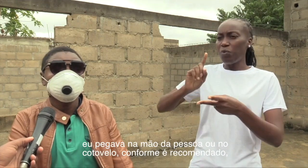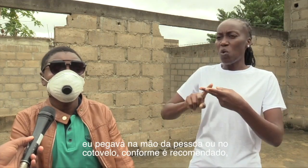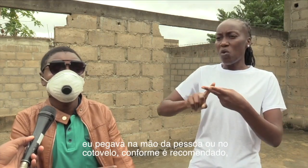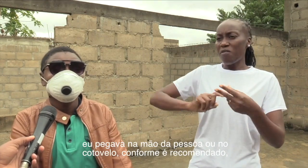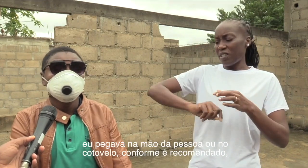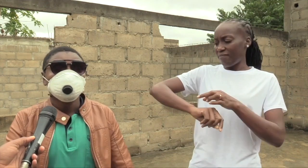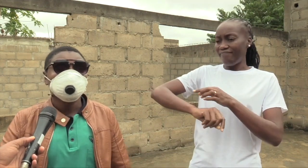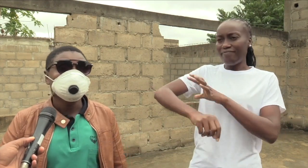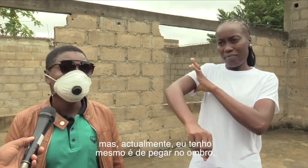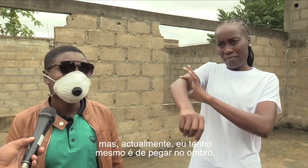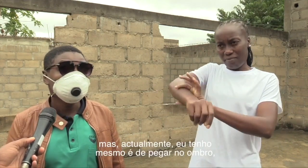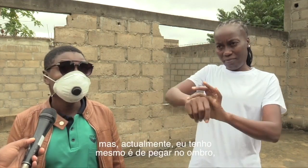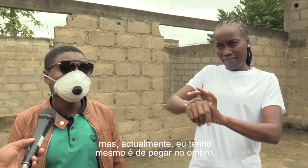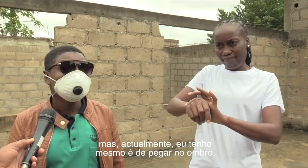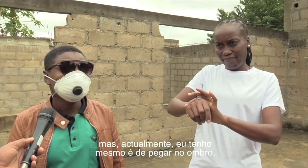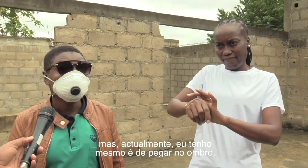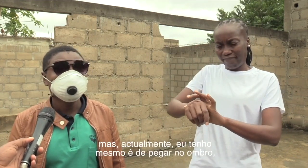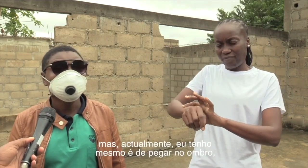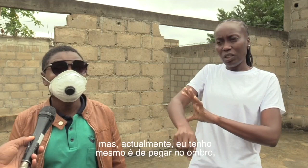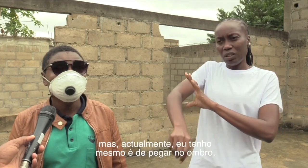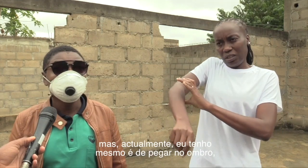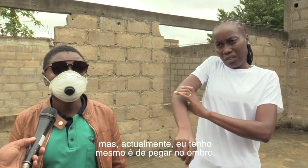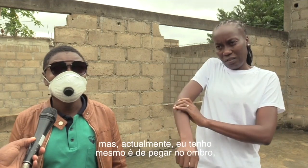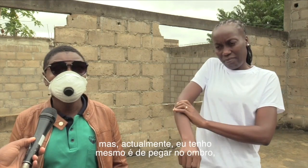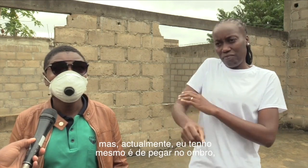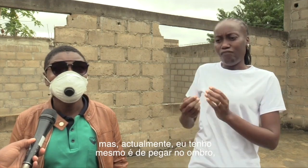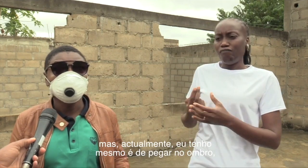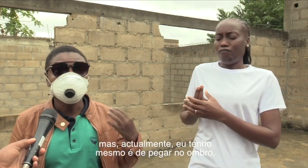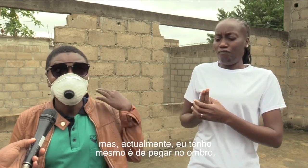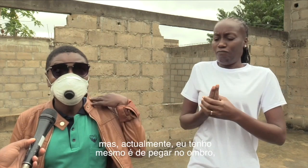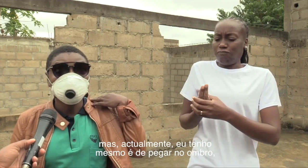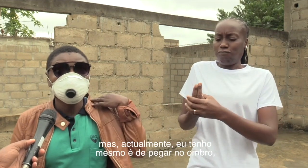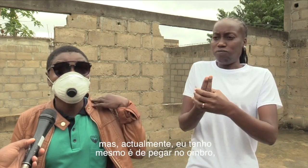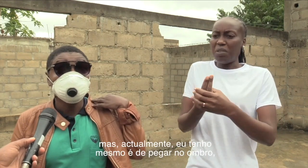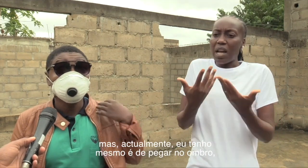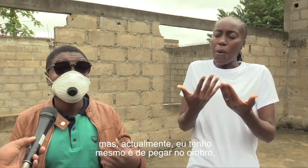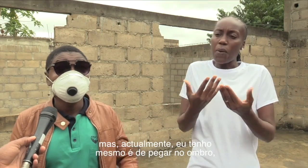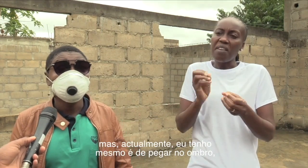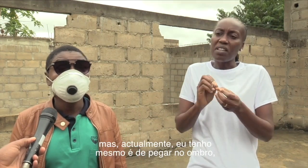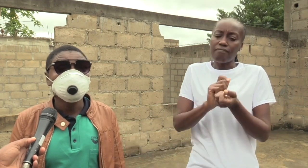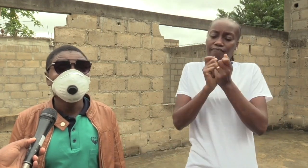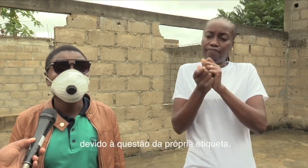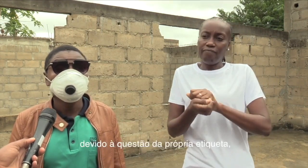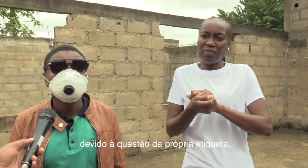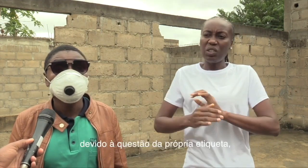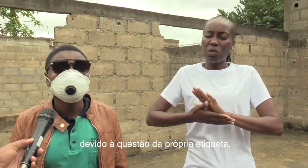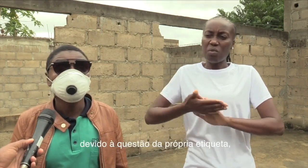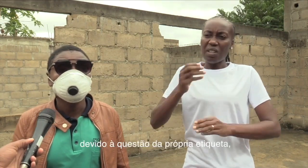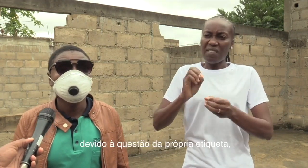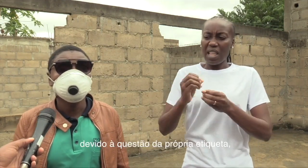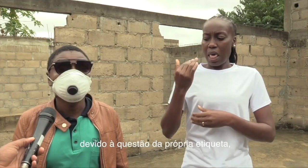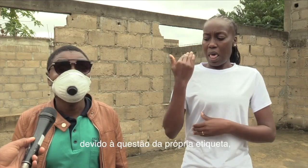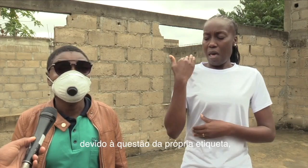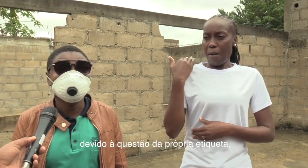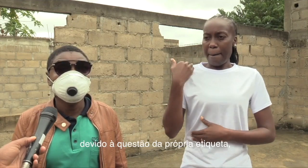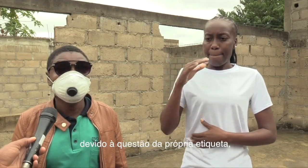é recomendado, mas, atualmente, eu tenho mesmo de pegar no ombro, não é? Devido mesmo